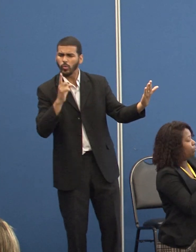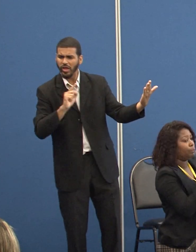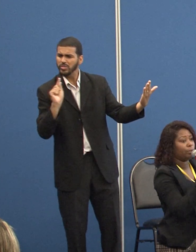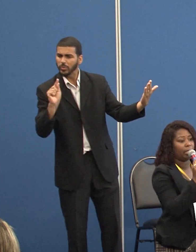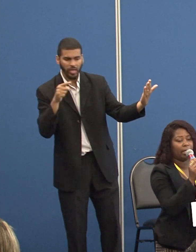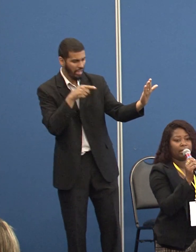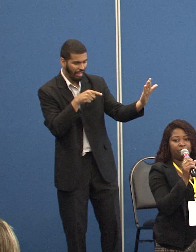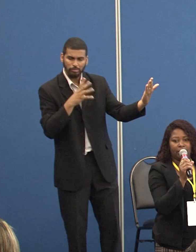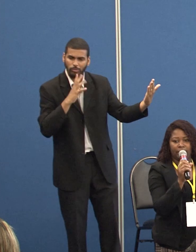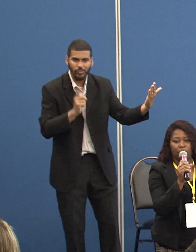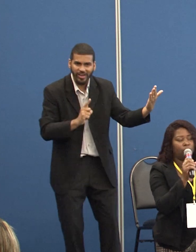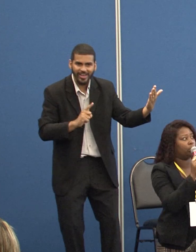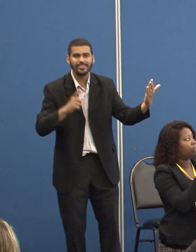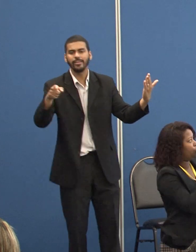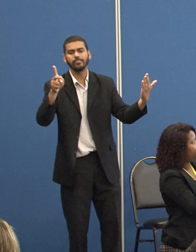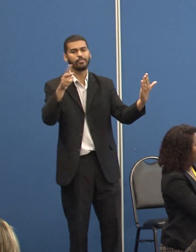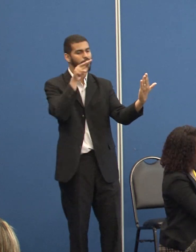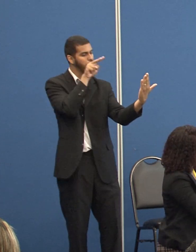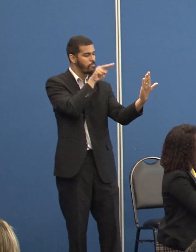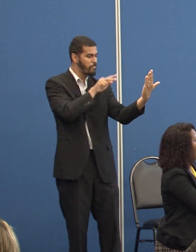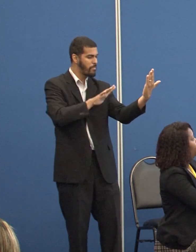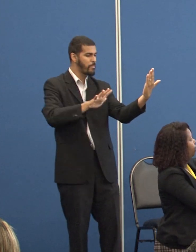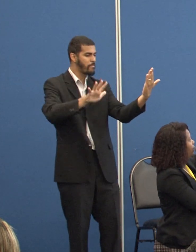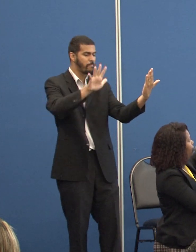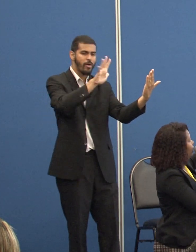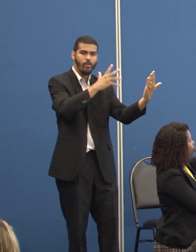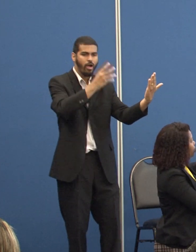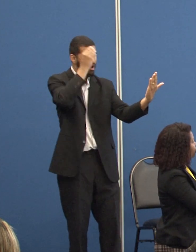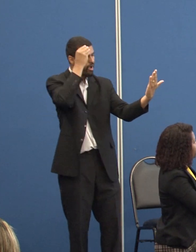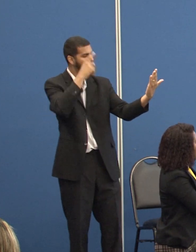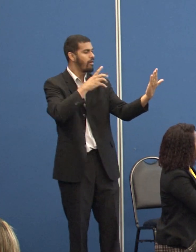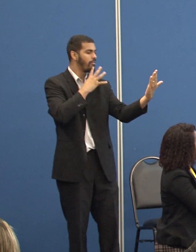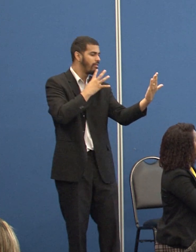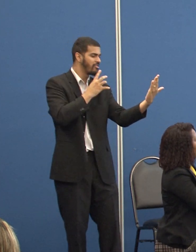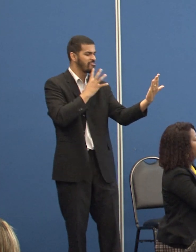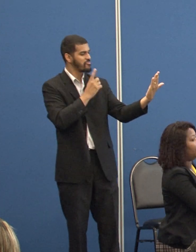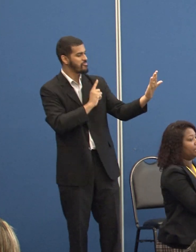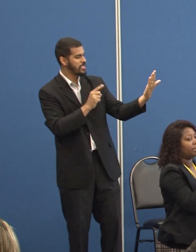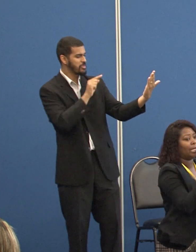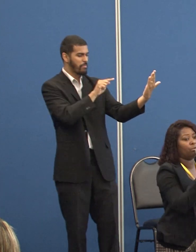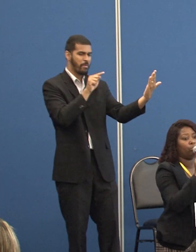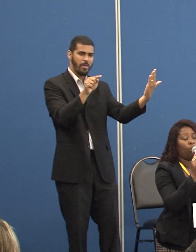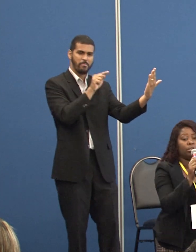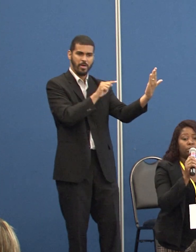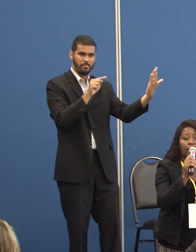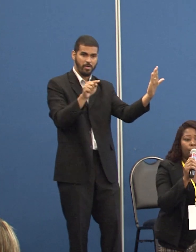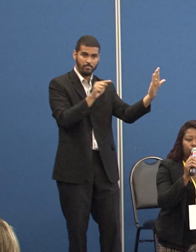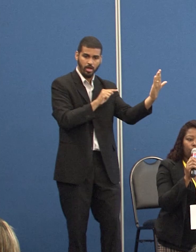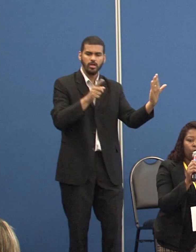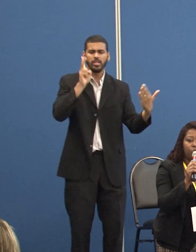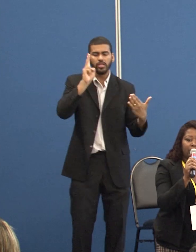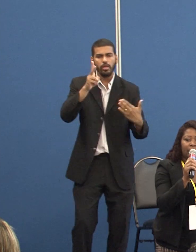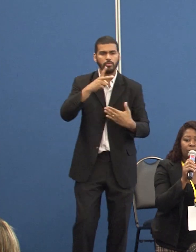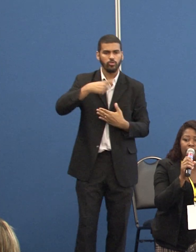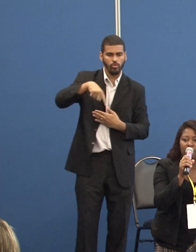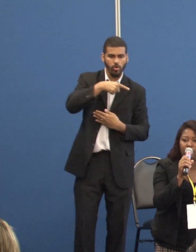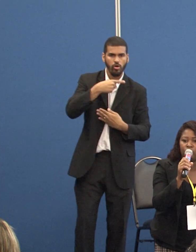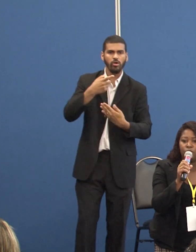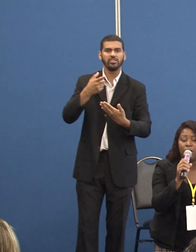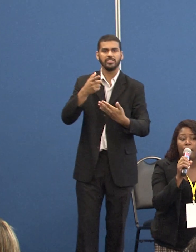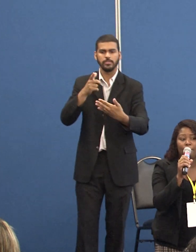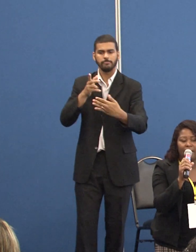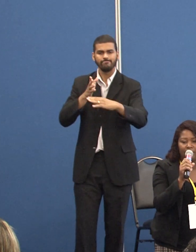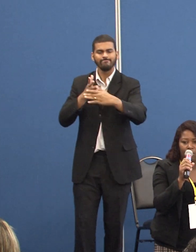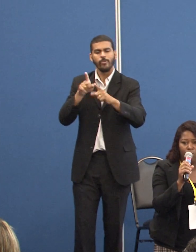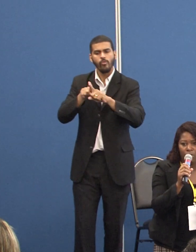uma leitura que ele está fazendo, uma noção de mundo, uma noção didática, que é necessário nós, o tempo todo, fazermos